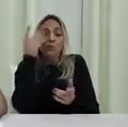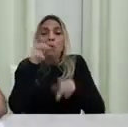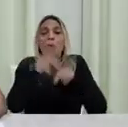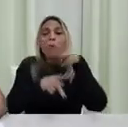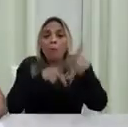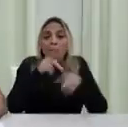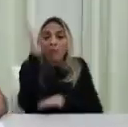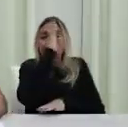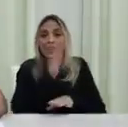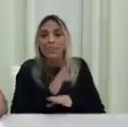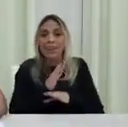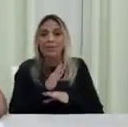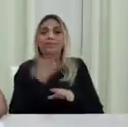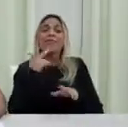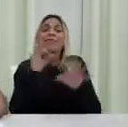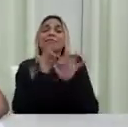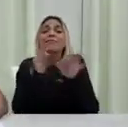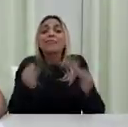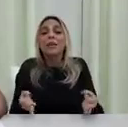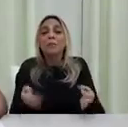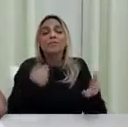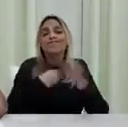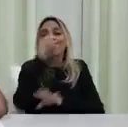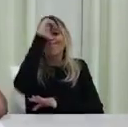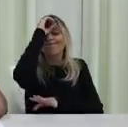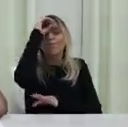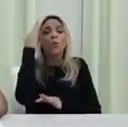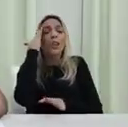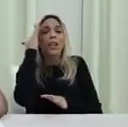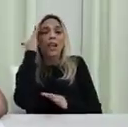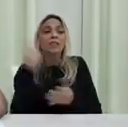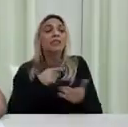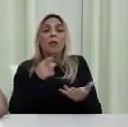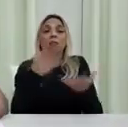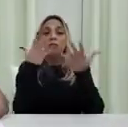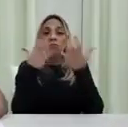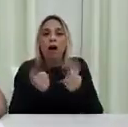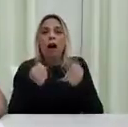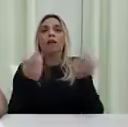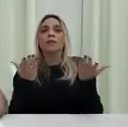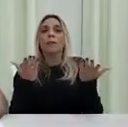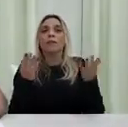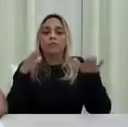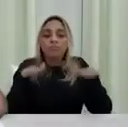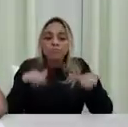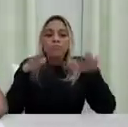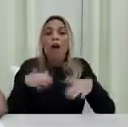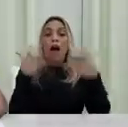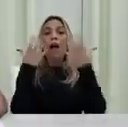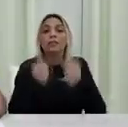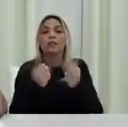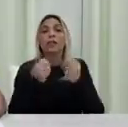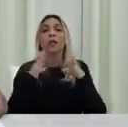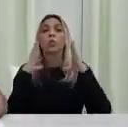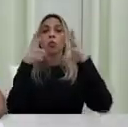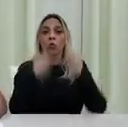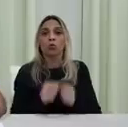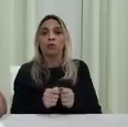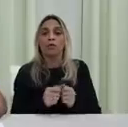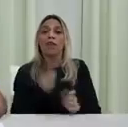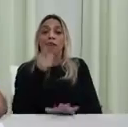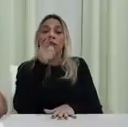são levadas dessa forma a se associar, a se inscrever e ganhar esse